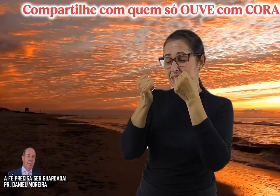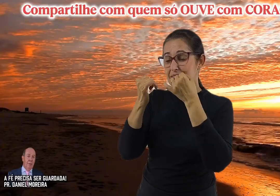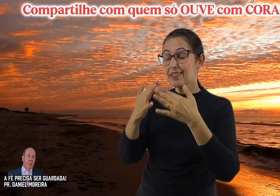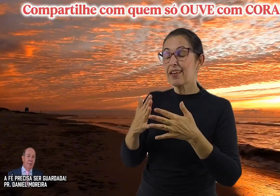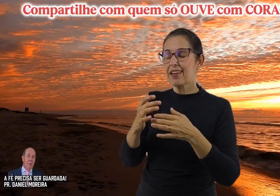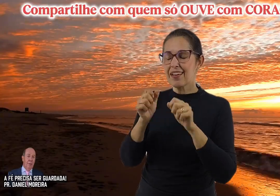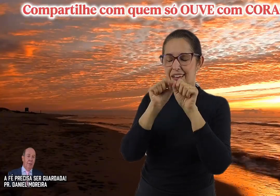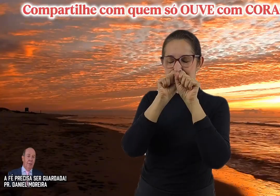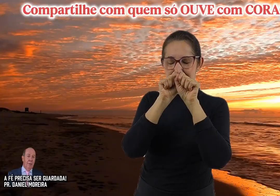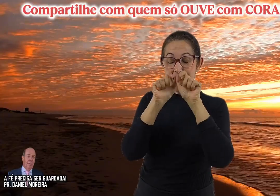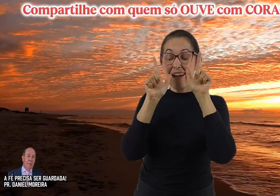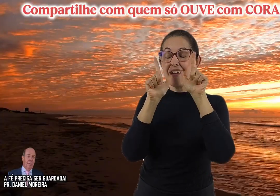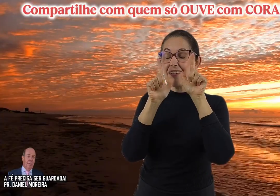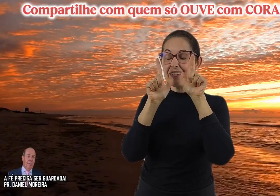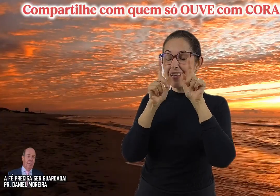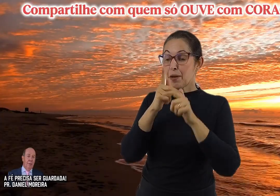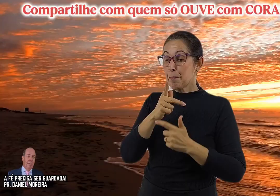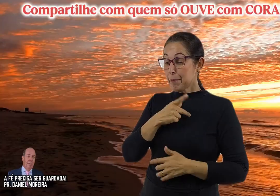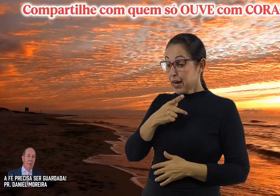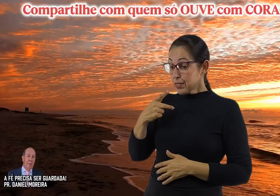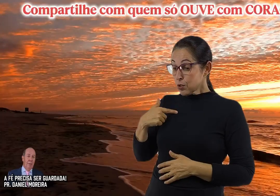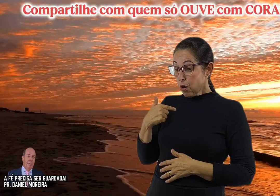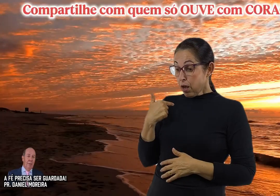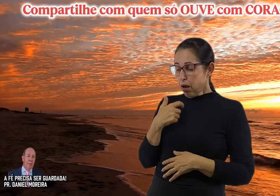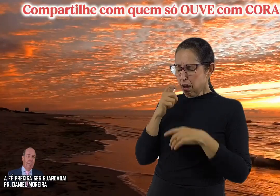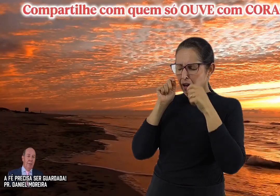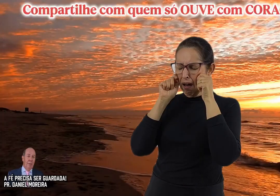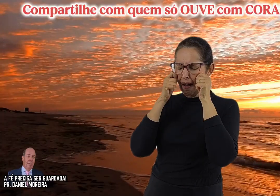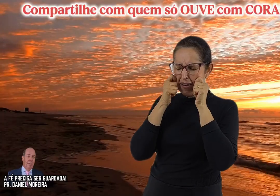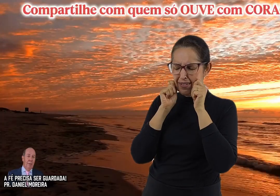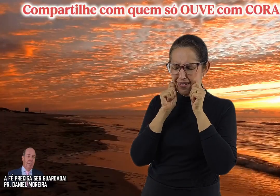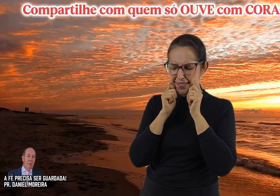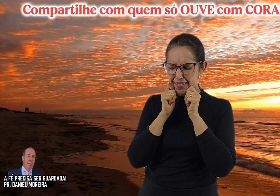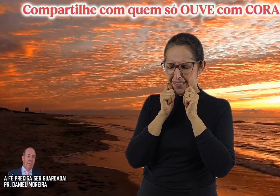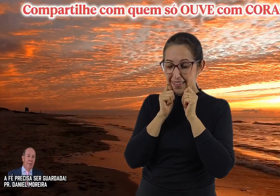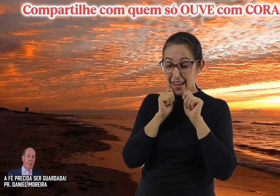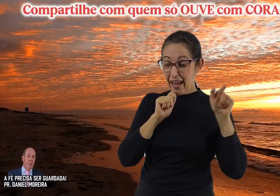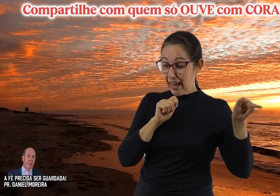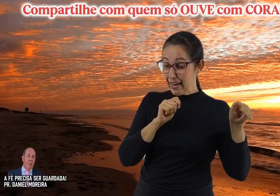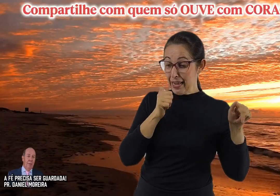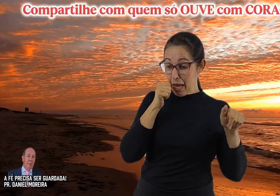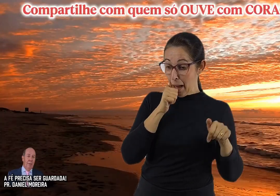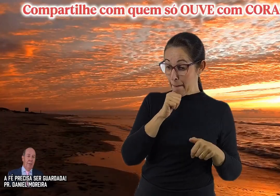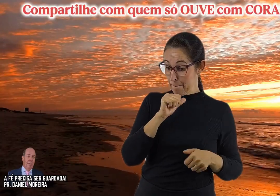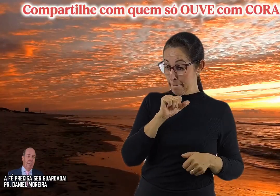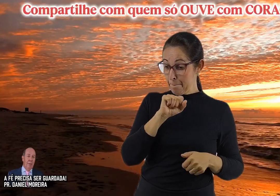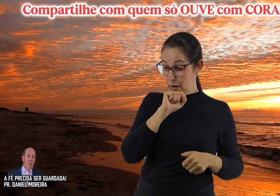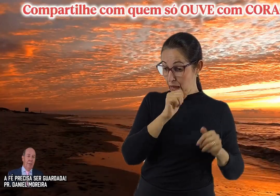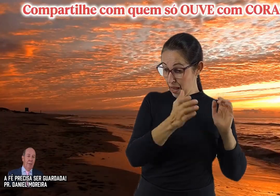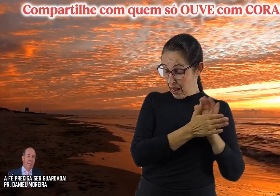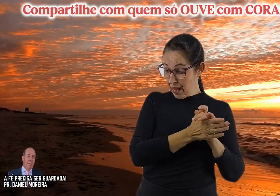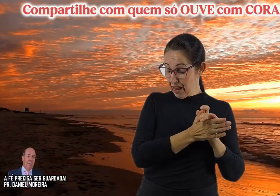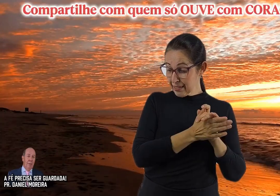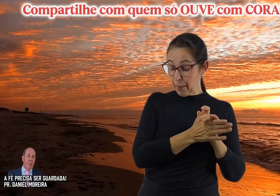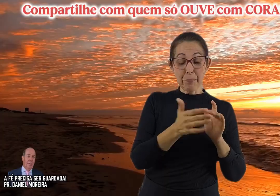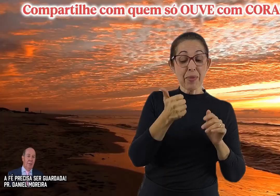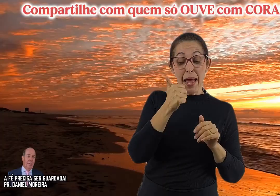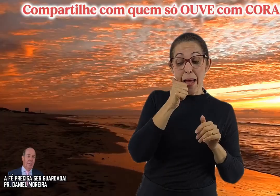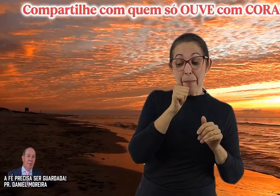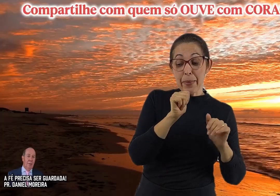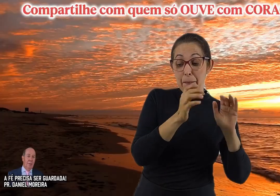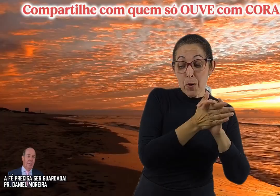E eu acordei, pastor, acordei chorando. Minha esposa acordou também. O que foi,